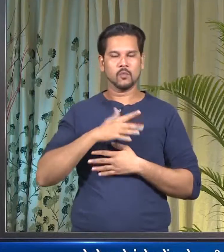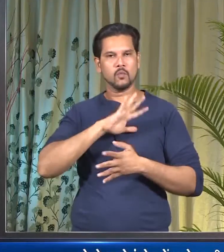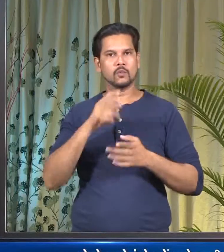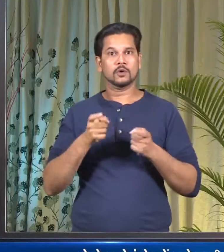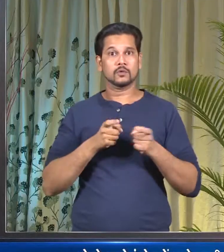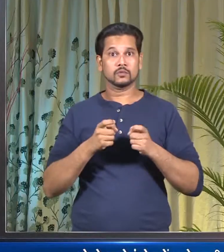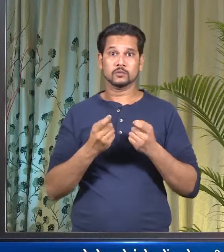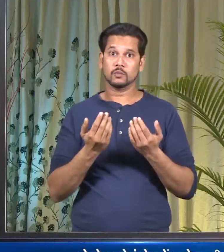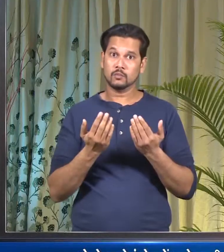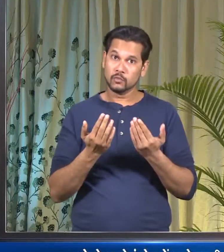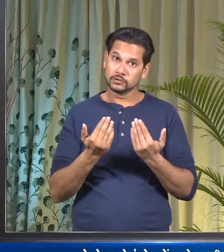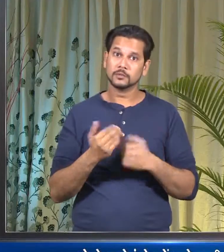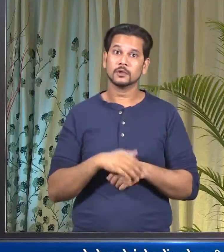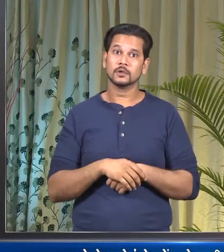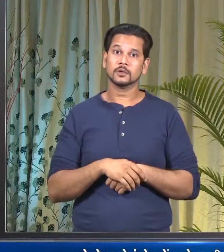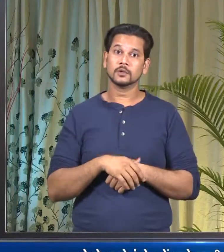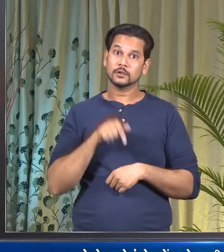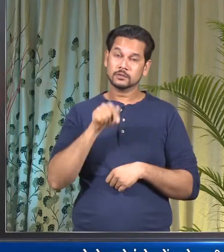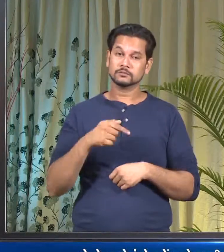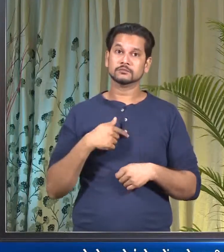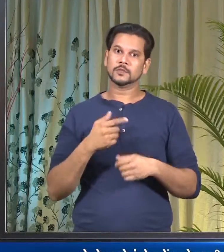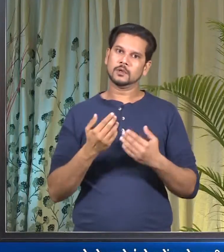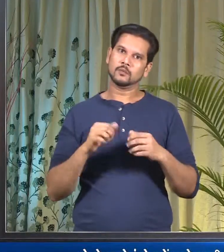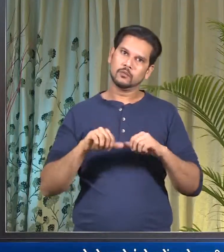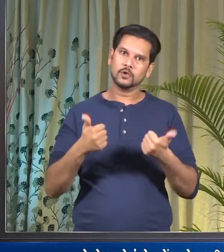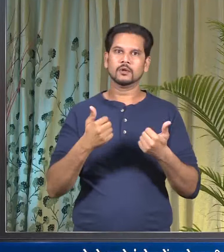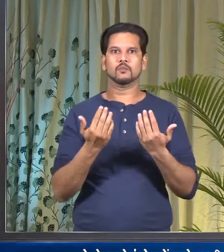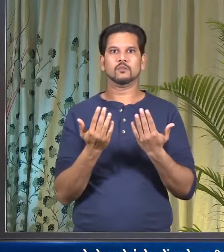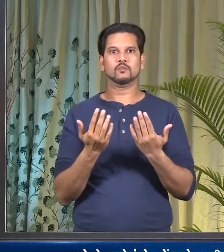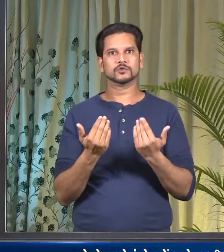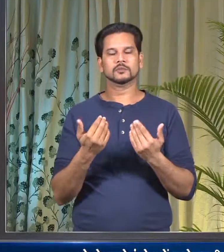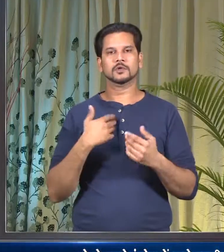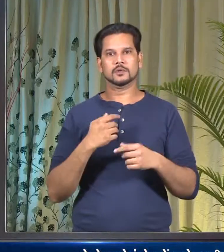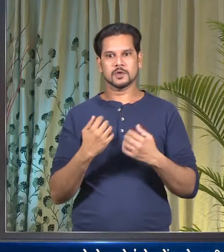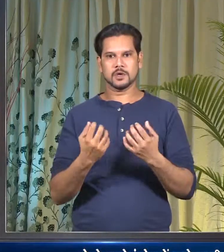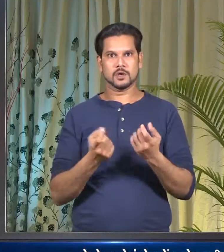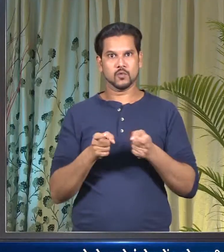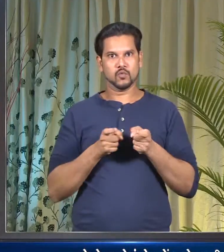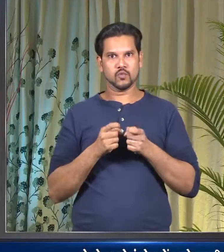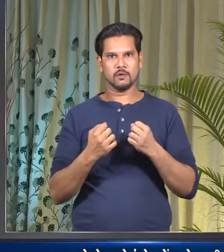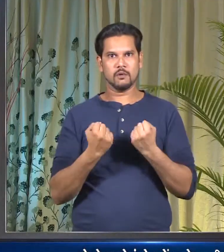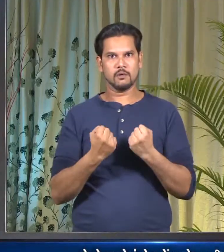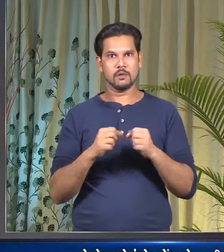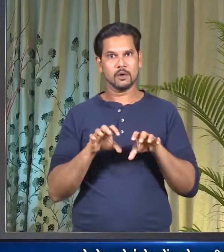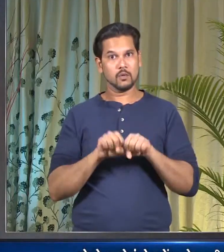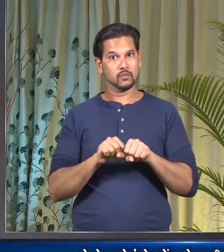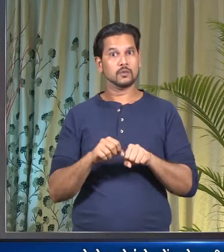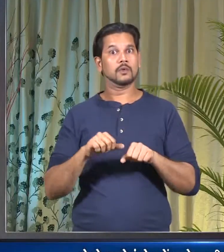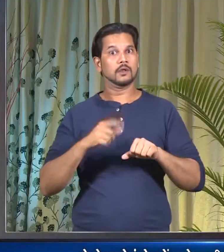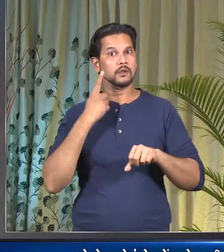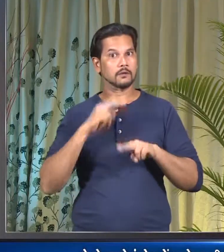वो तो अपने control में आने लगती है और जब वो ही अपने control में है तो उस